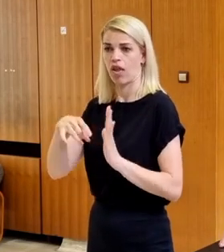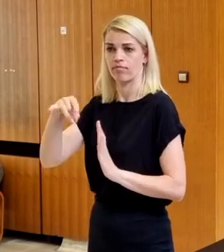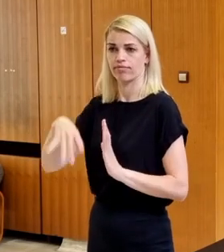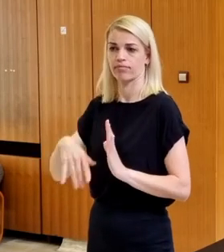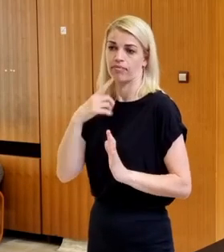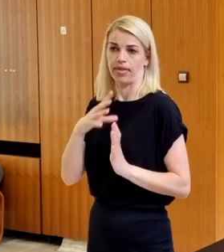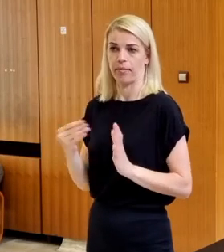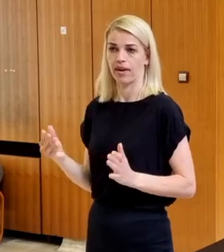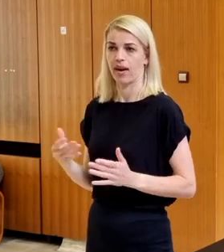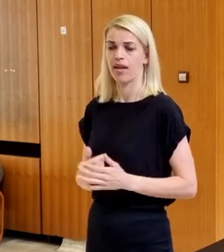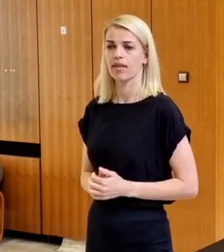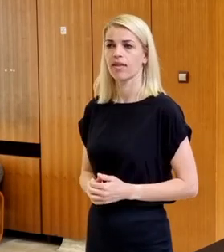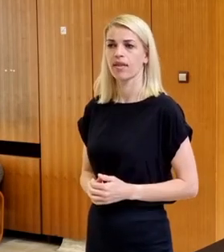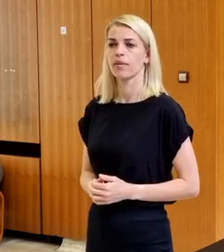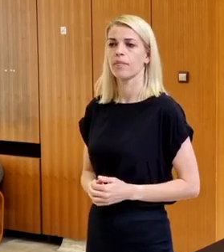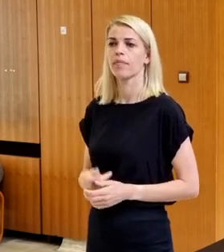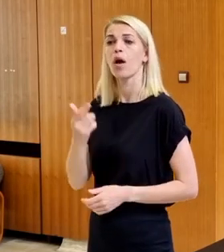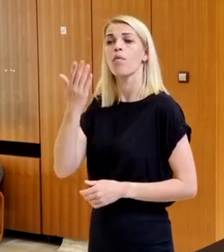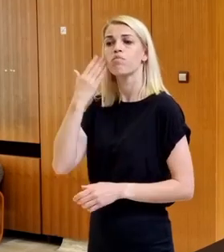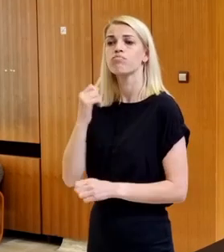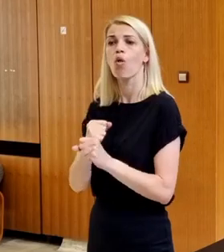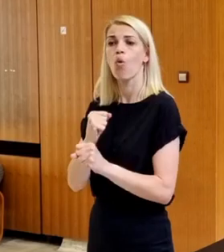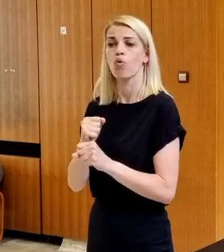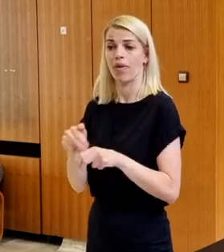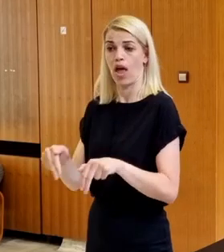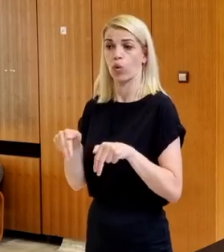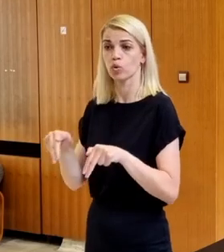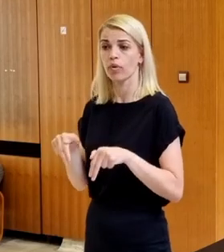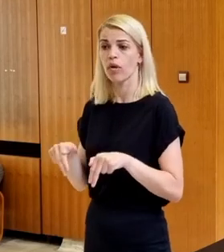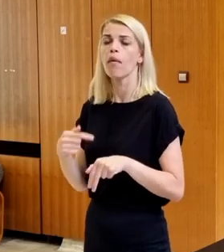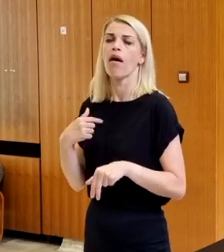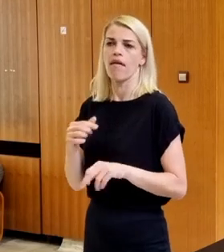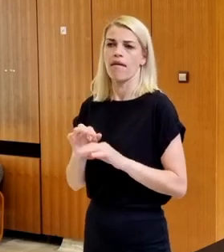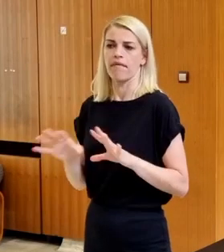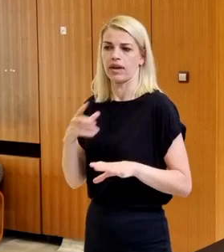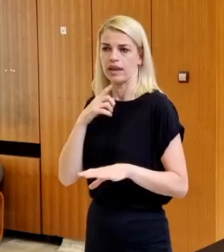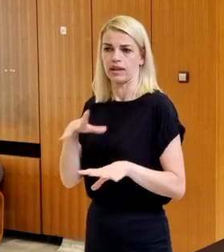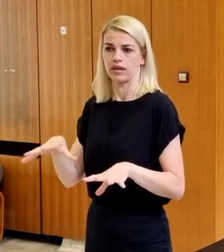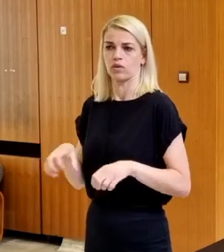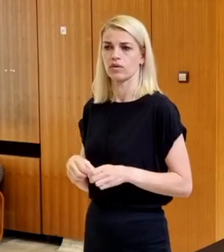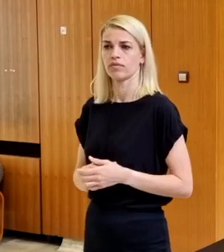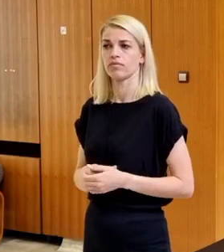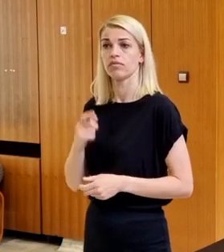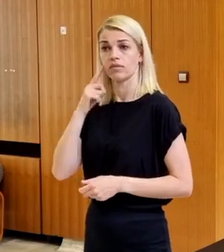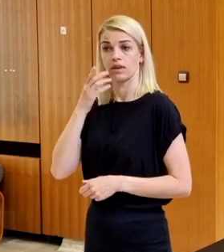napríklad, hej. Čiže bolo tam urobené toľko ústupkov, že vieme s tým žiť. Myslíte, že sa to bude